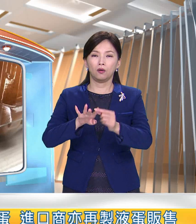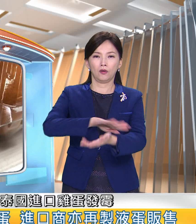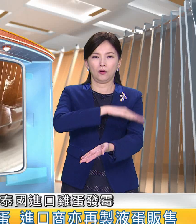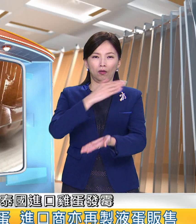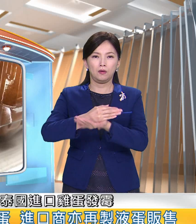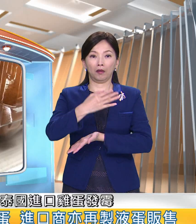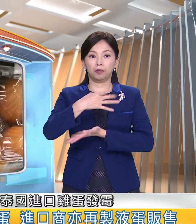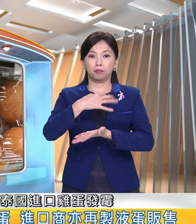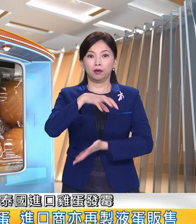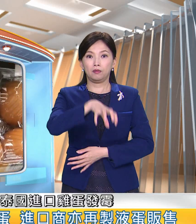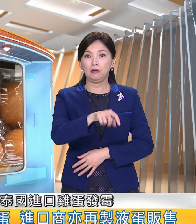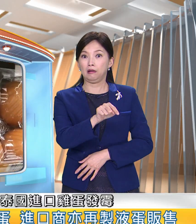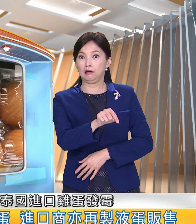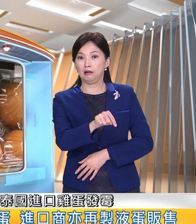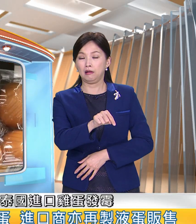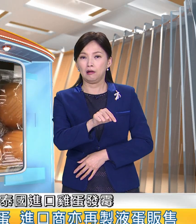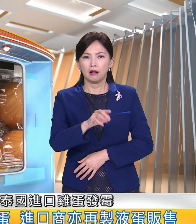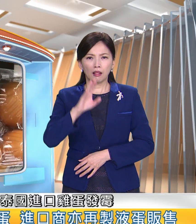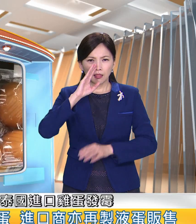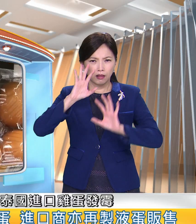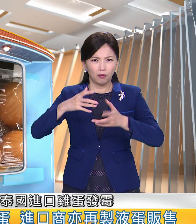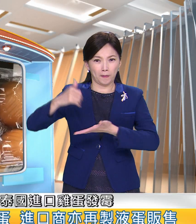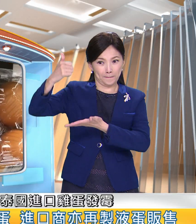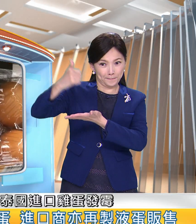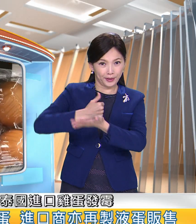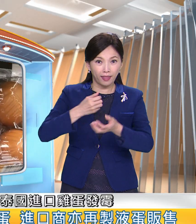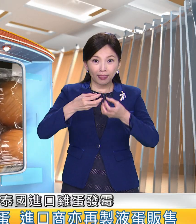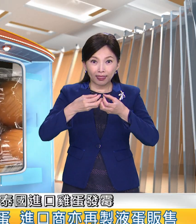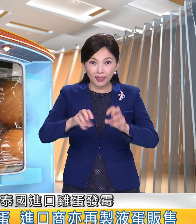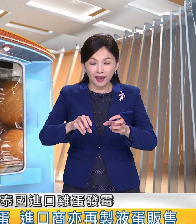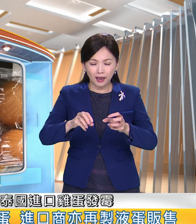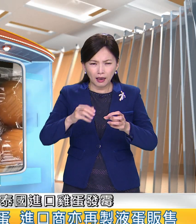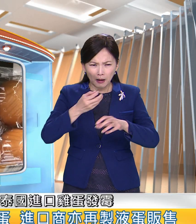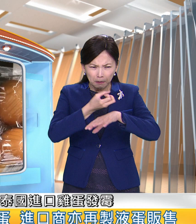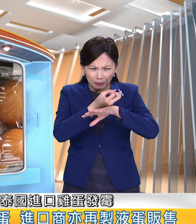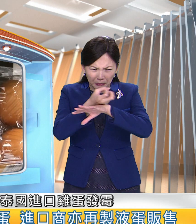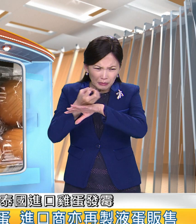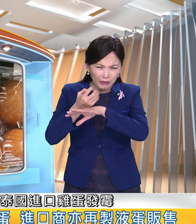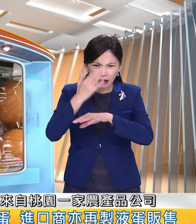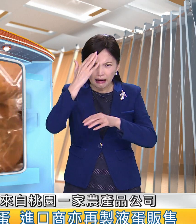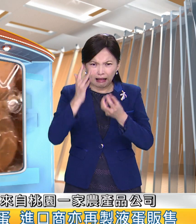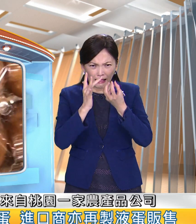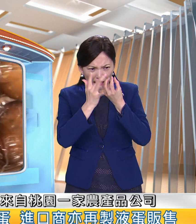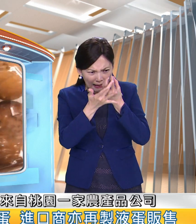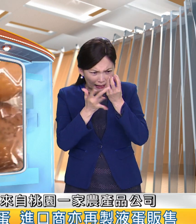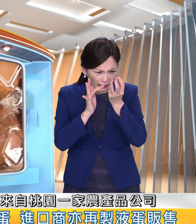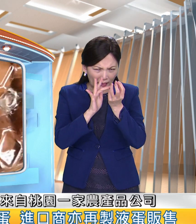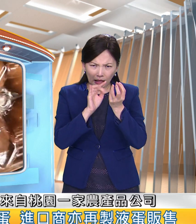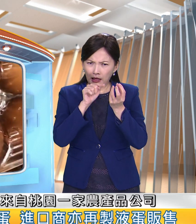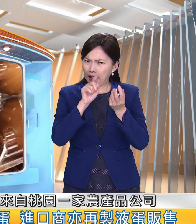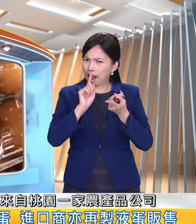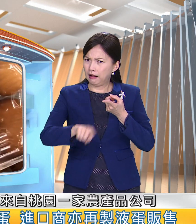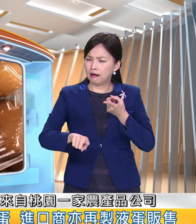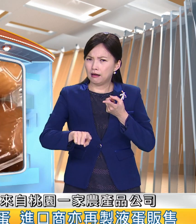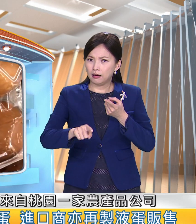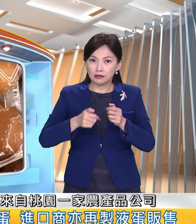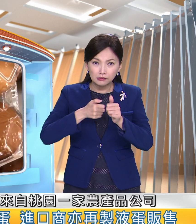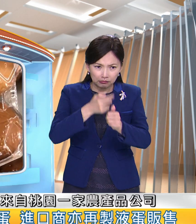台中的卖场发现泰国进口鸡蛋发霉，而追查之后是发现问题蛋来